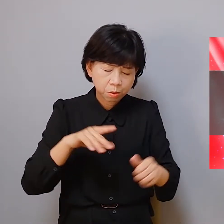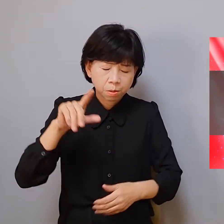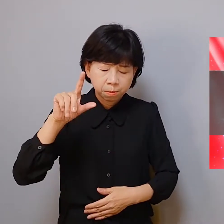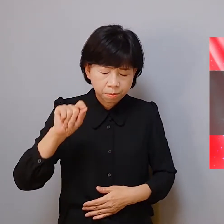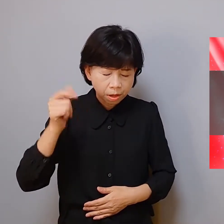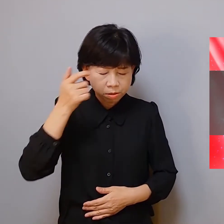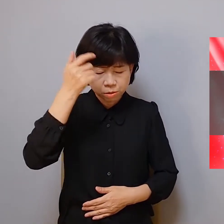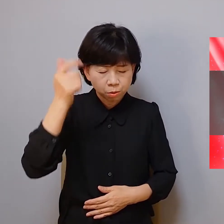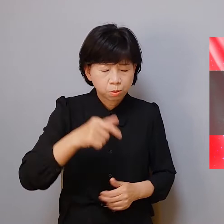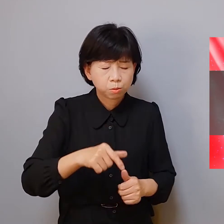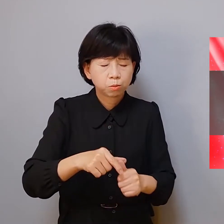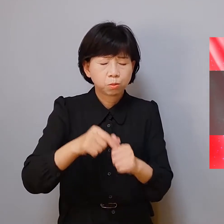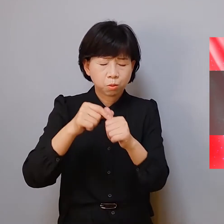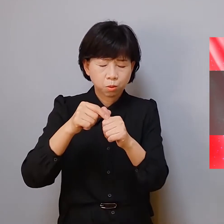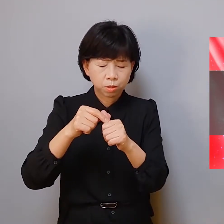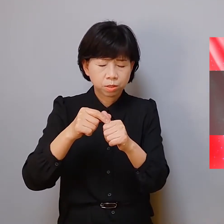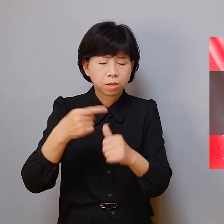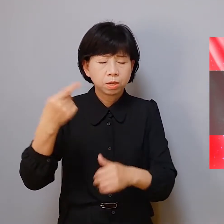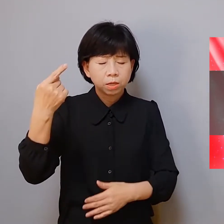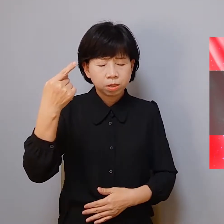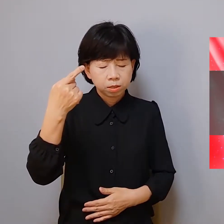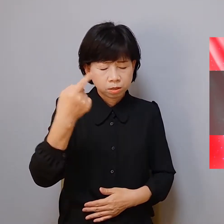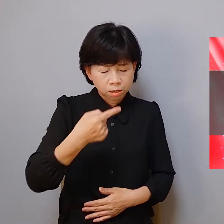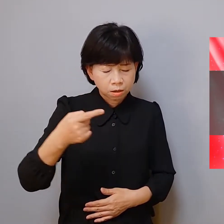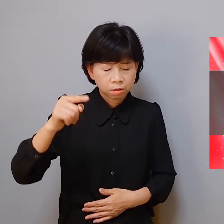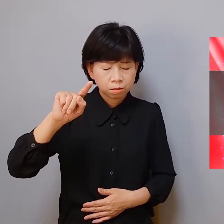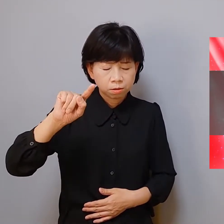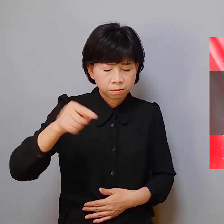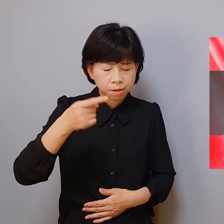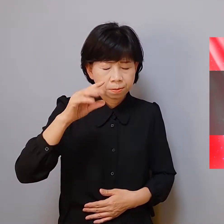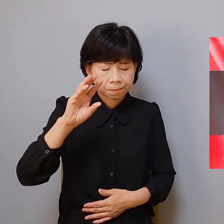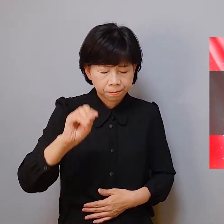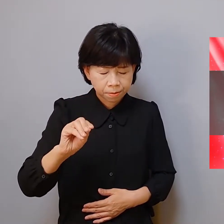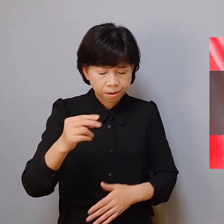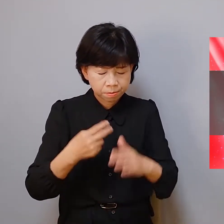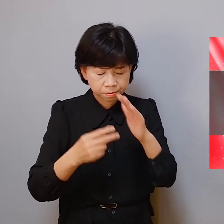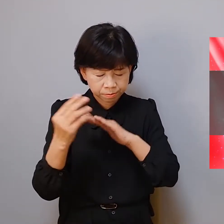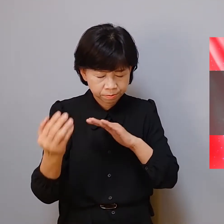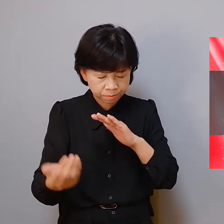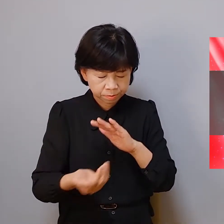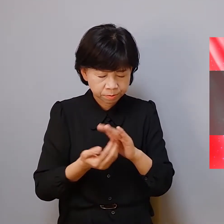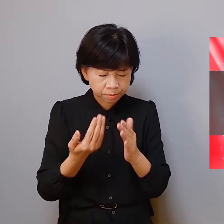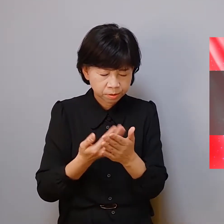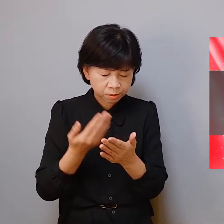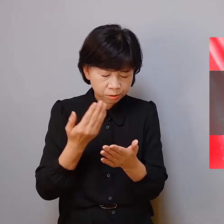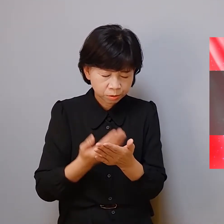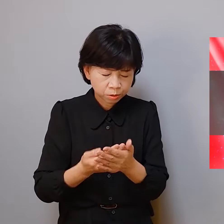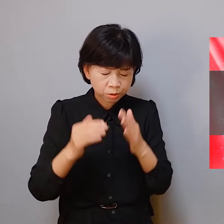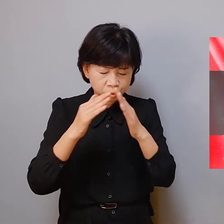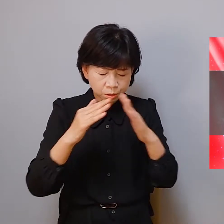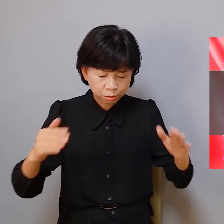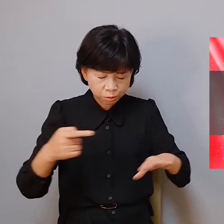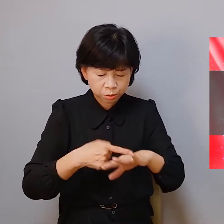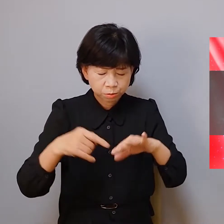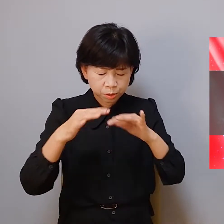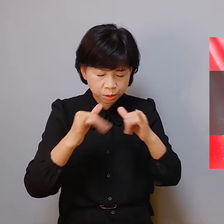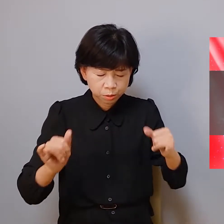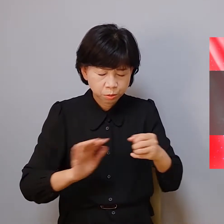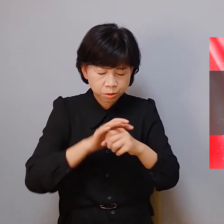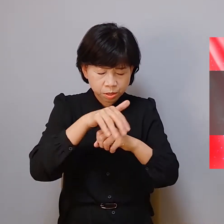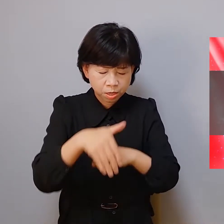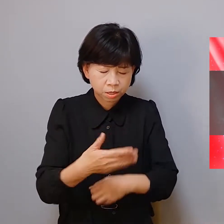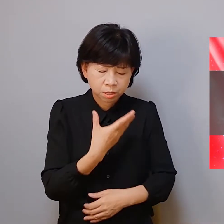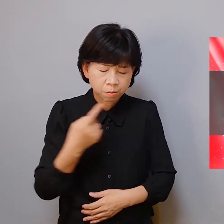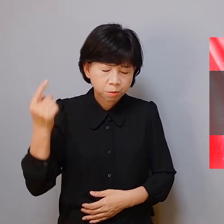10,000명의 영혼을 구원하는 1,100만 비전이 이루어지게 하시어 전주와 민족과 세계